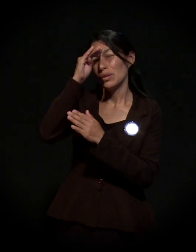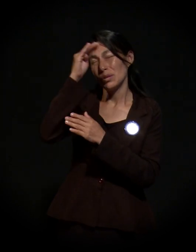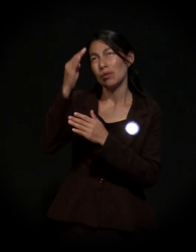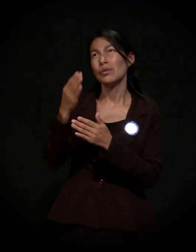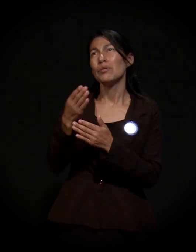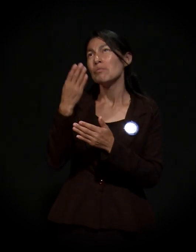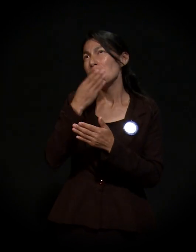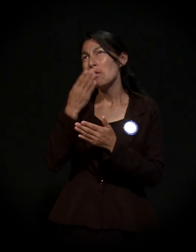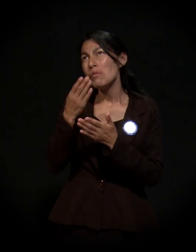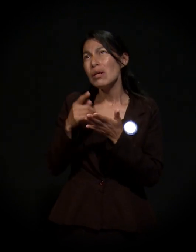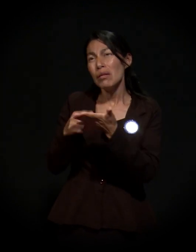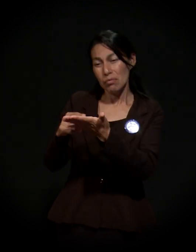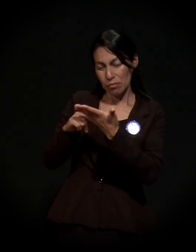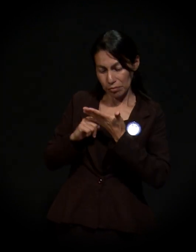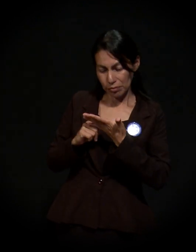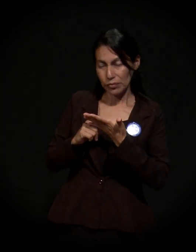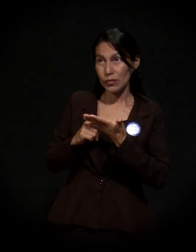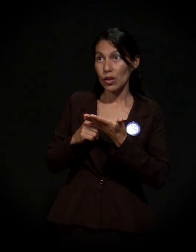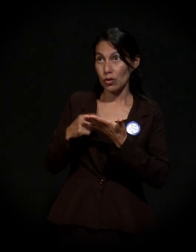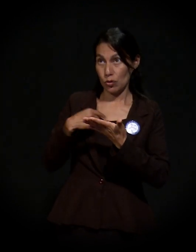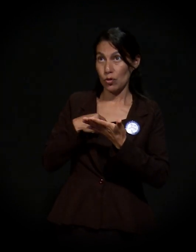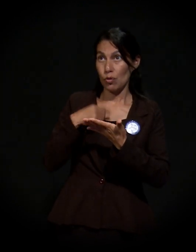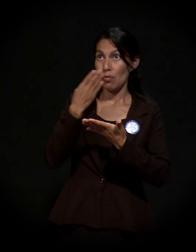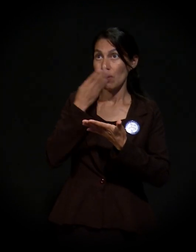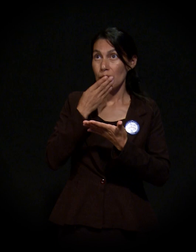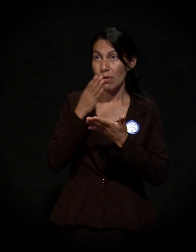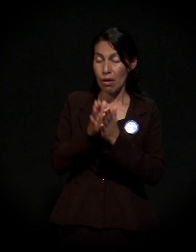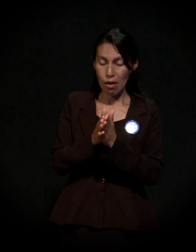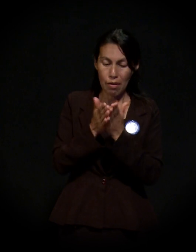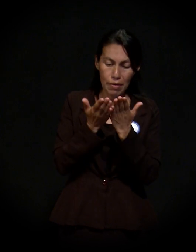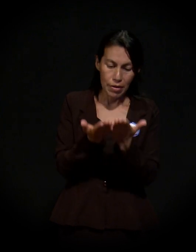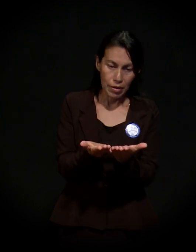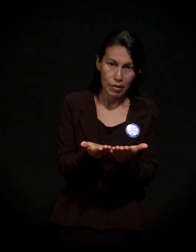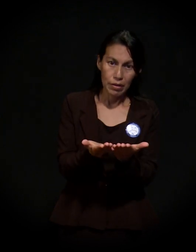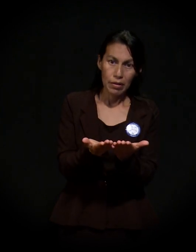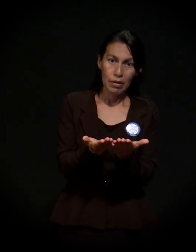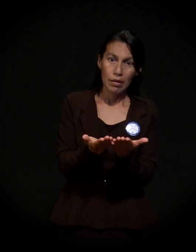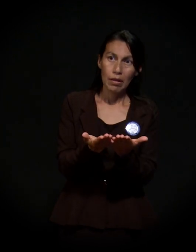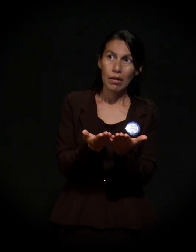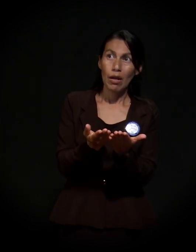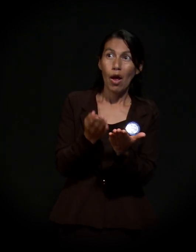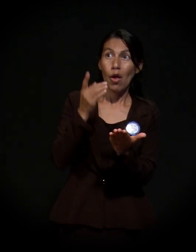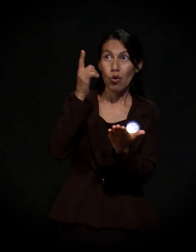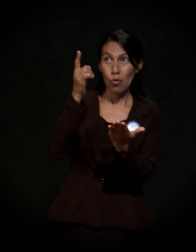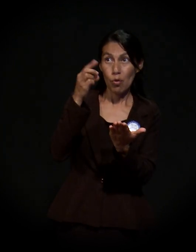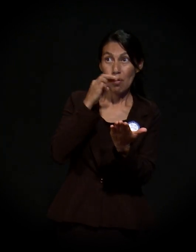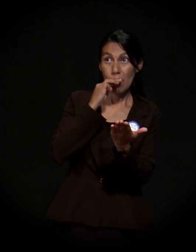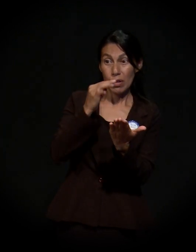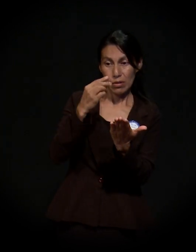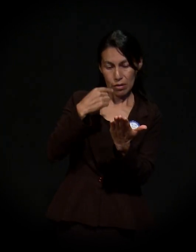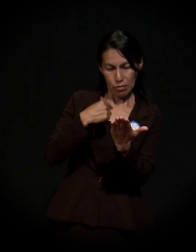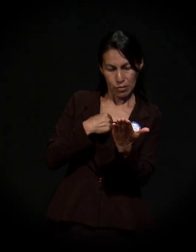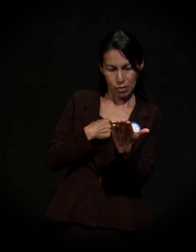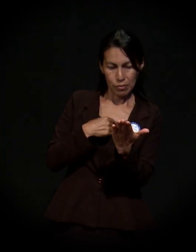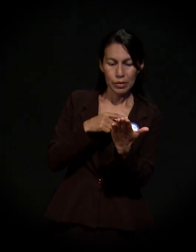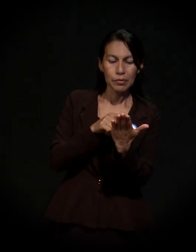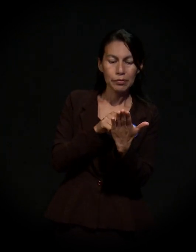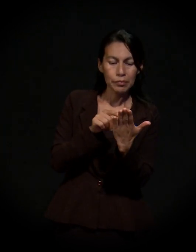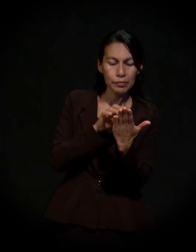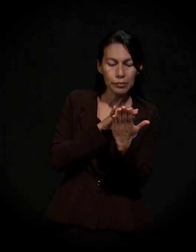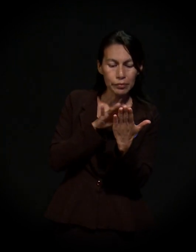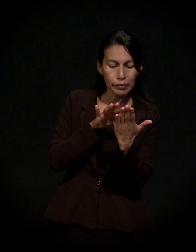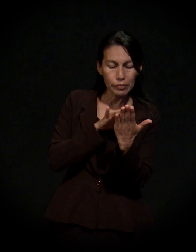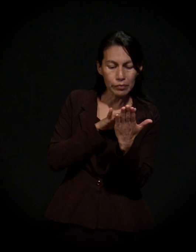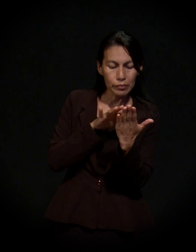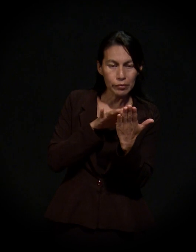escritura. Donde yo abra la Biblia, ahí debes tener un mensaje para mí. Y